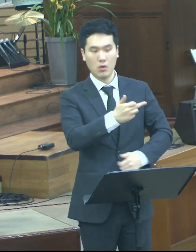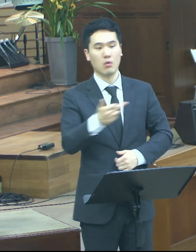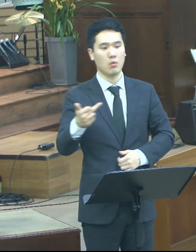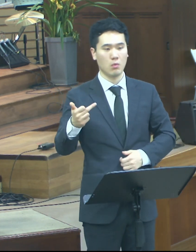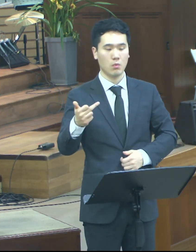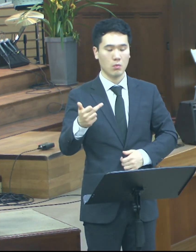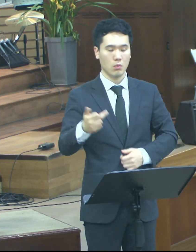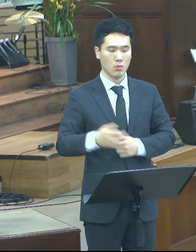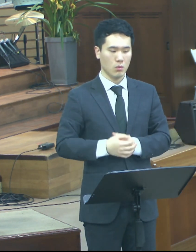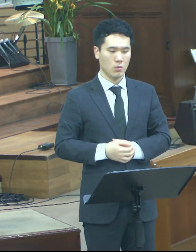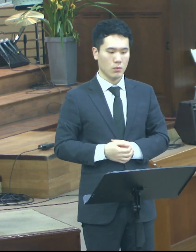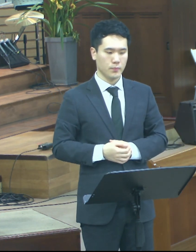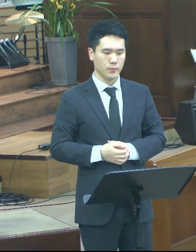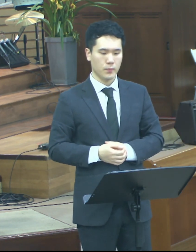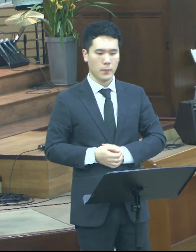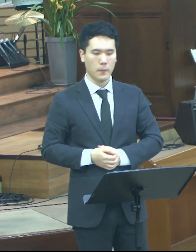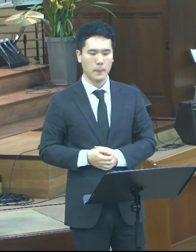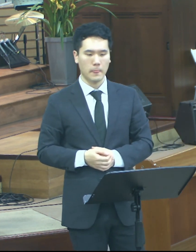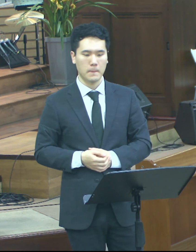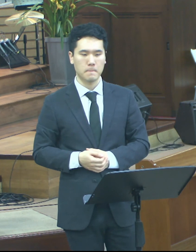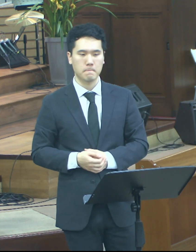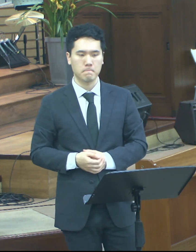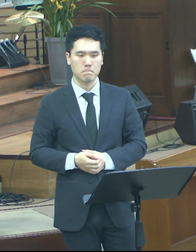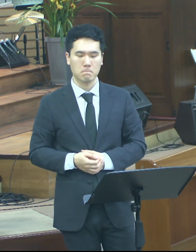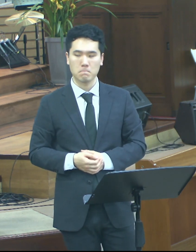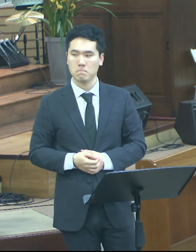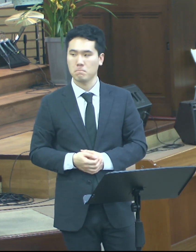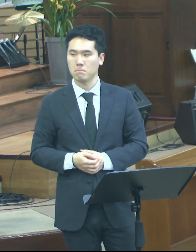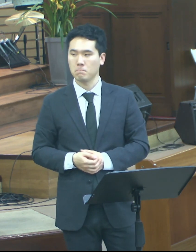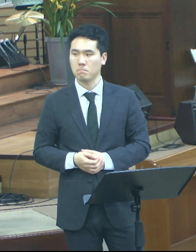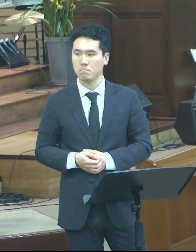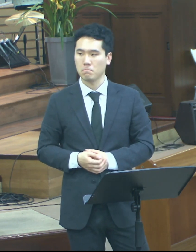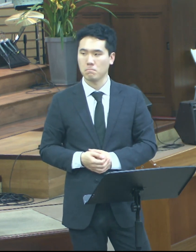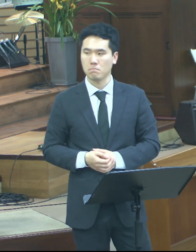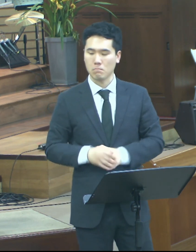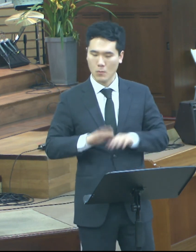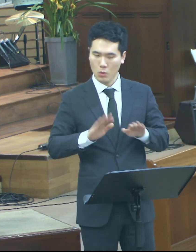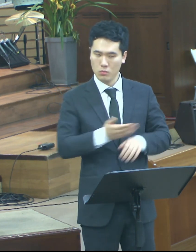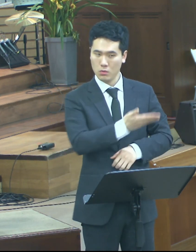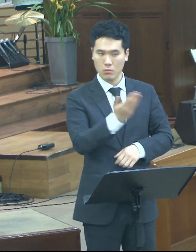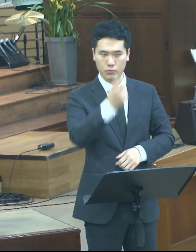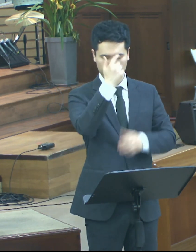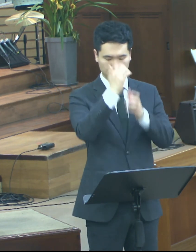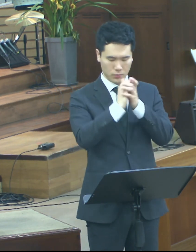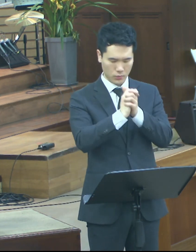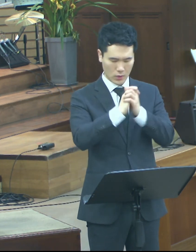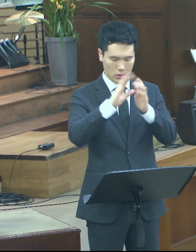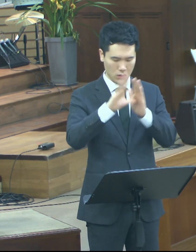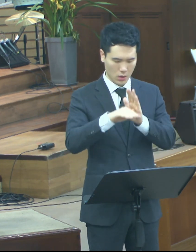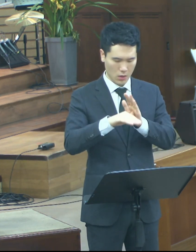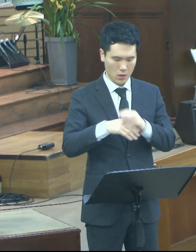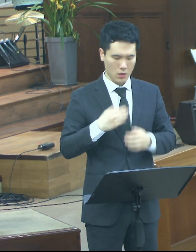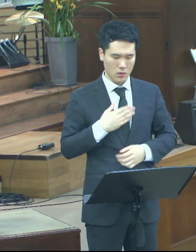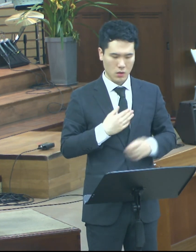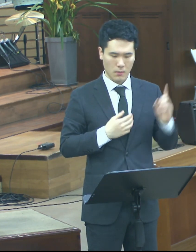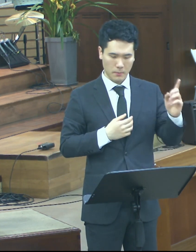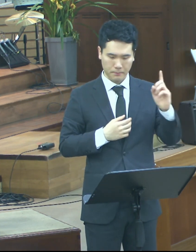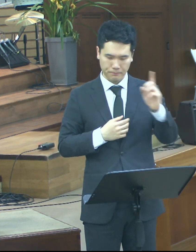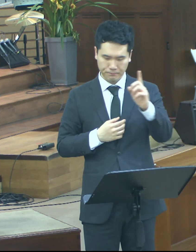답답함을 느낄 때가 있을 것 같아요. 여러분 오늘 기도하실 때 제가 하나하나 지금 말씀을 좀 드렸는데 다